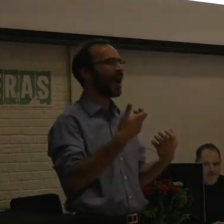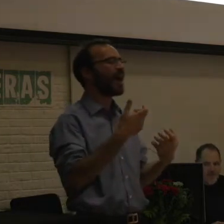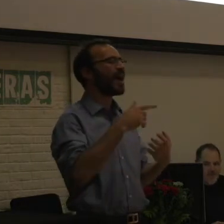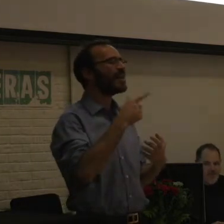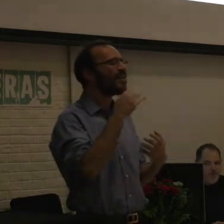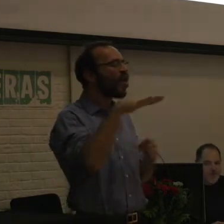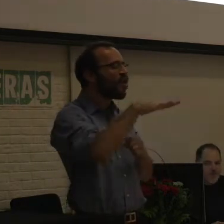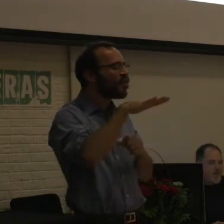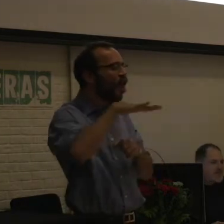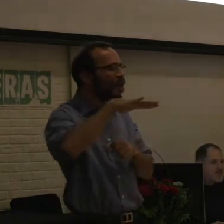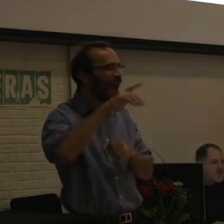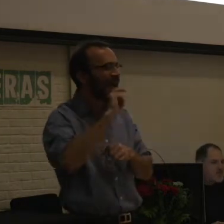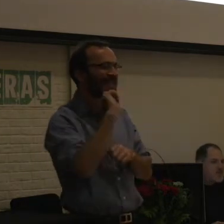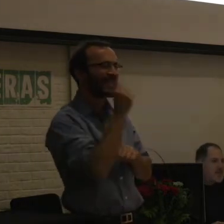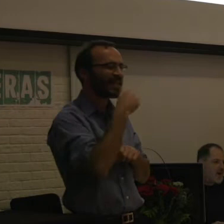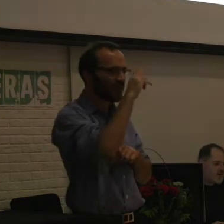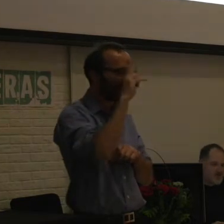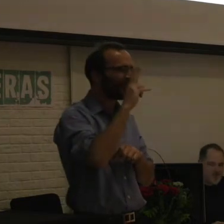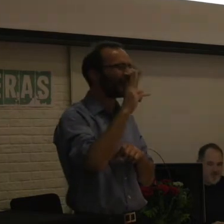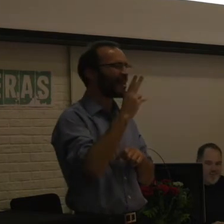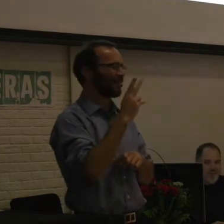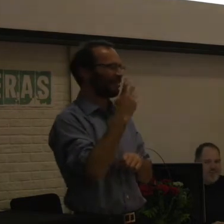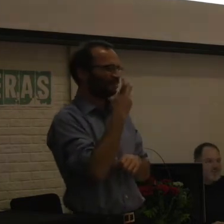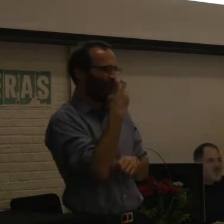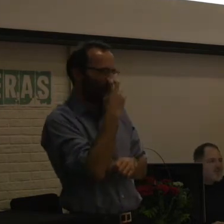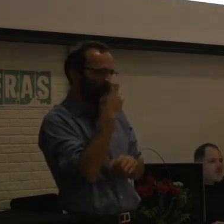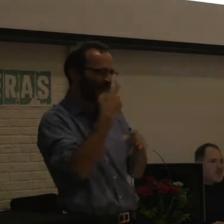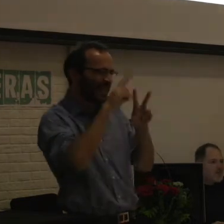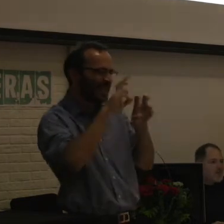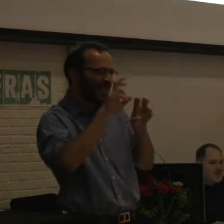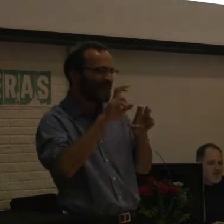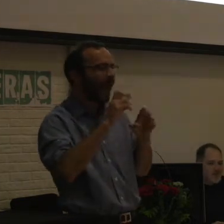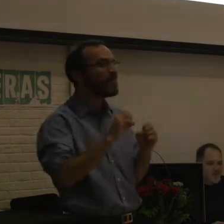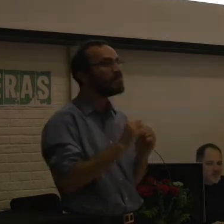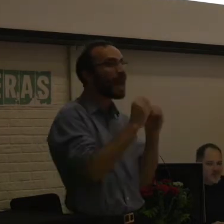Madrid, curiosidades, milagros y también un poquito de ocultismo.